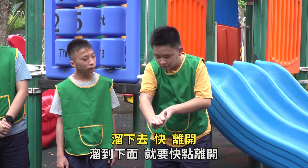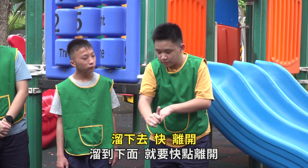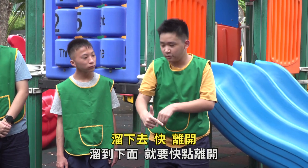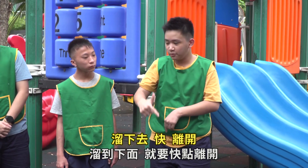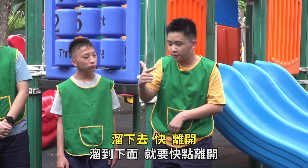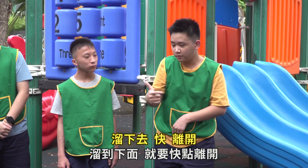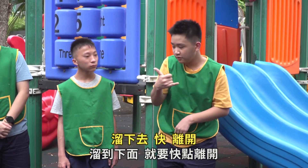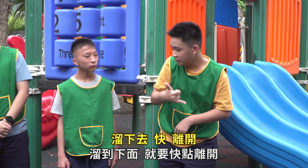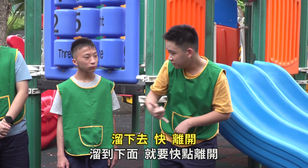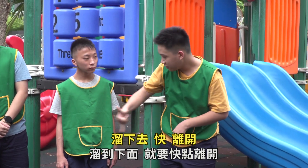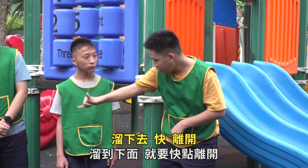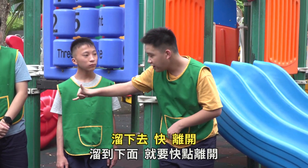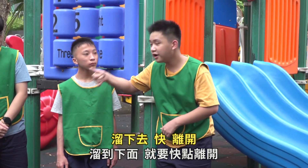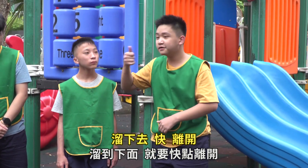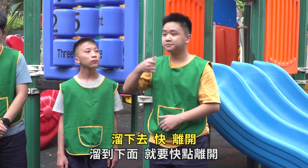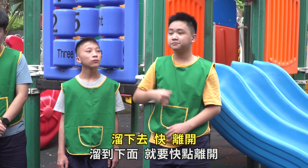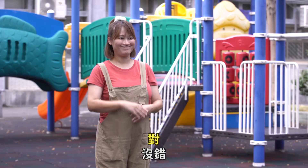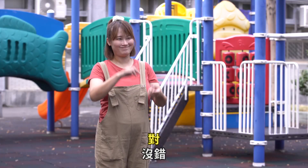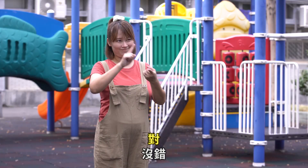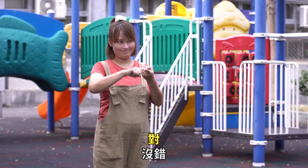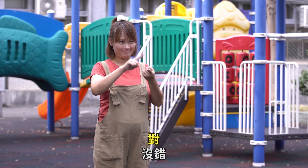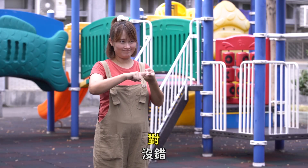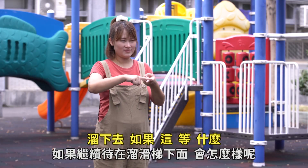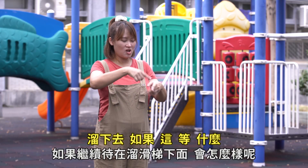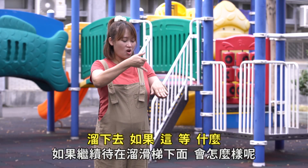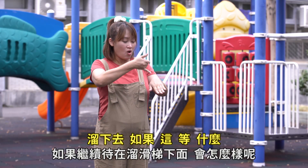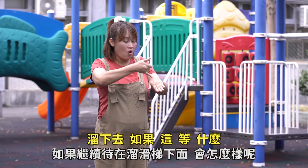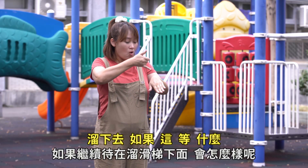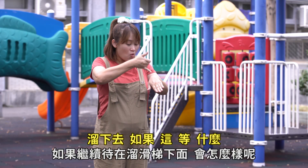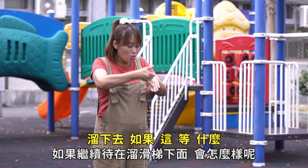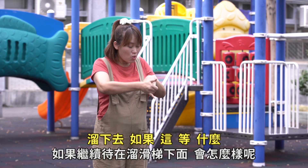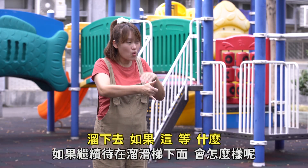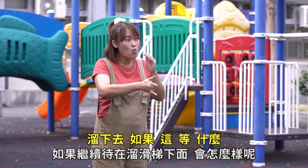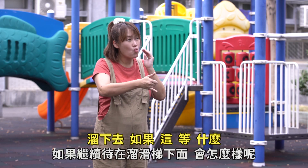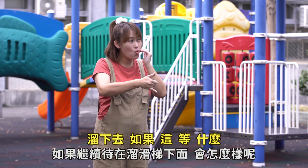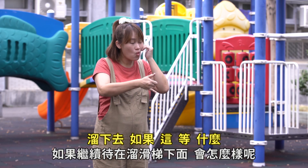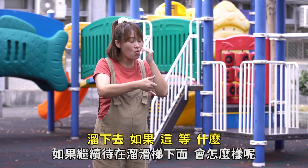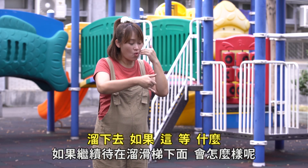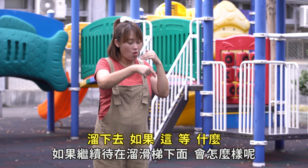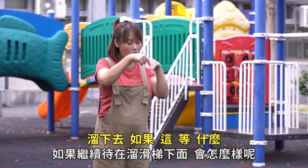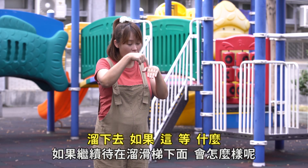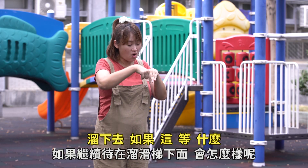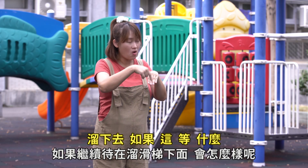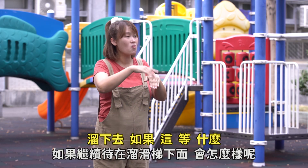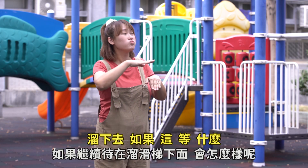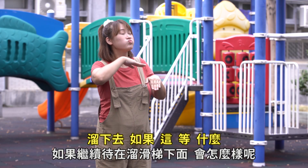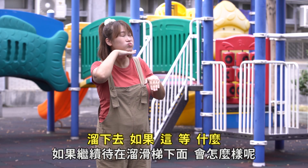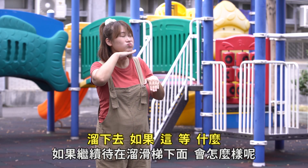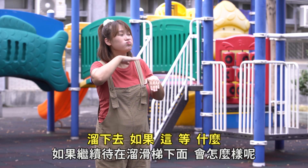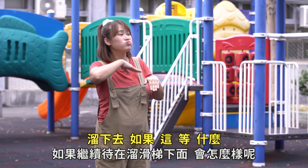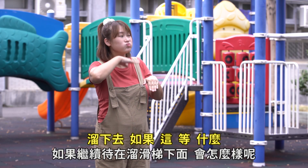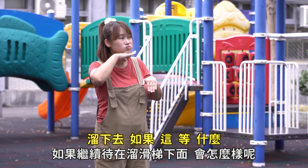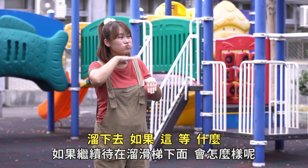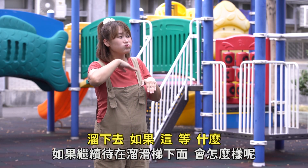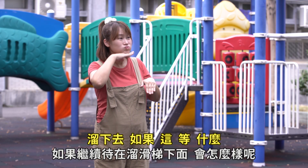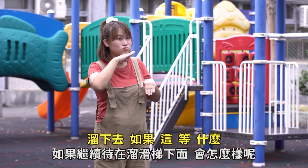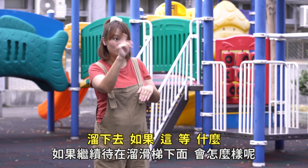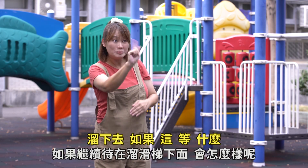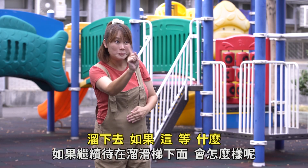下面就要快点离开。 没错，如果继续待在溜滑梯下面，会怎